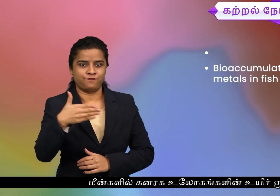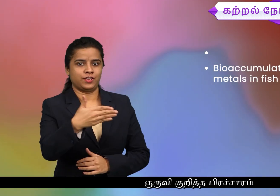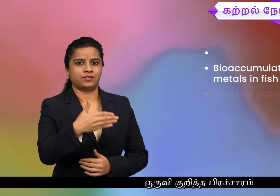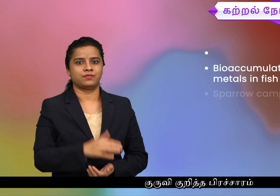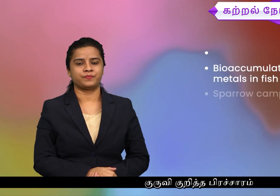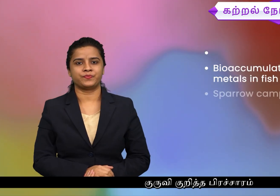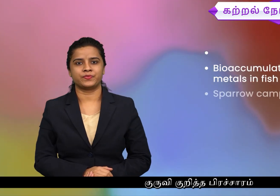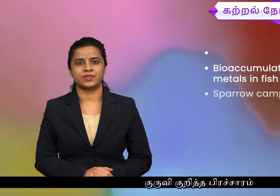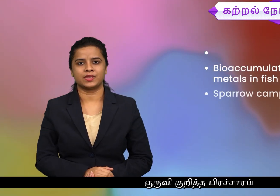குருவி குறித்து